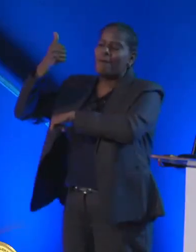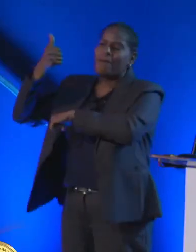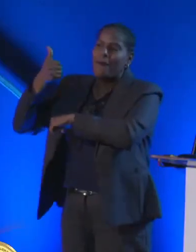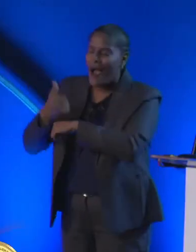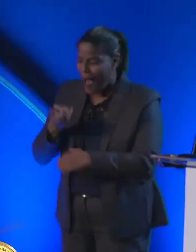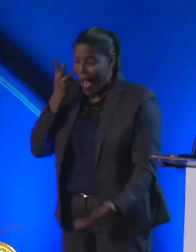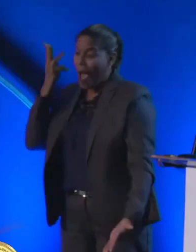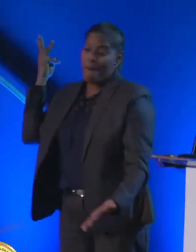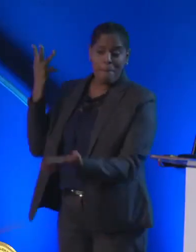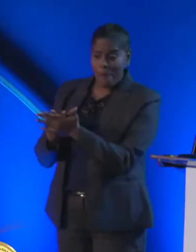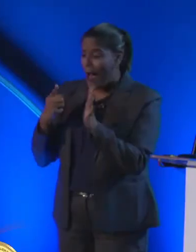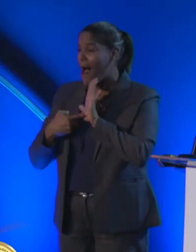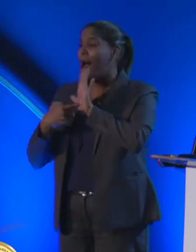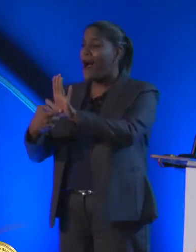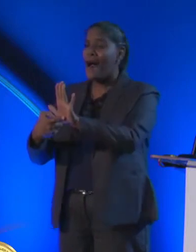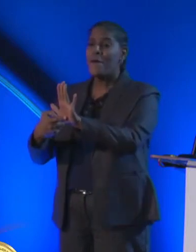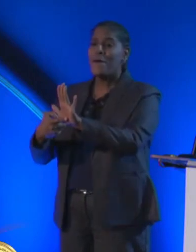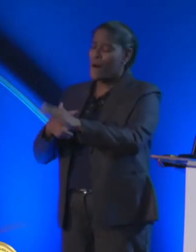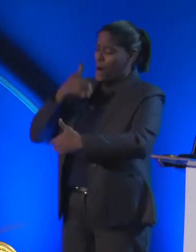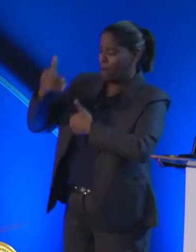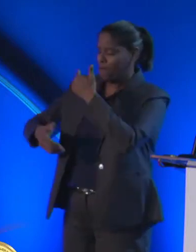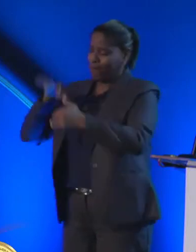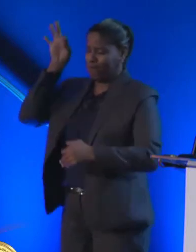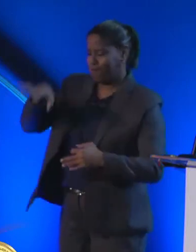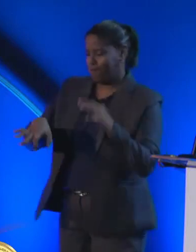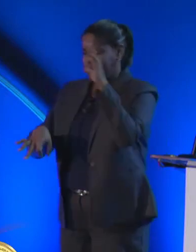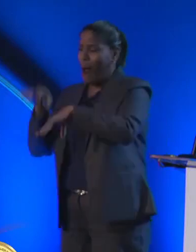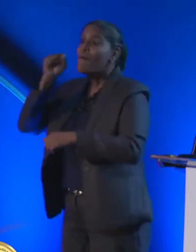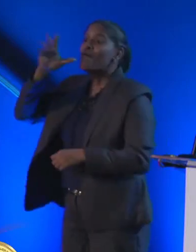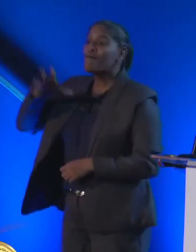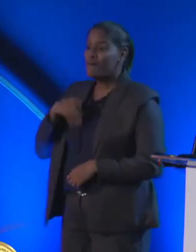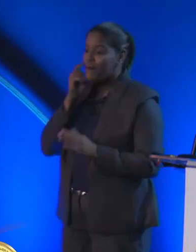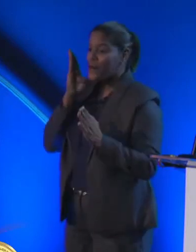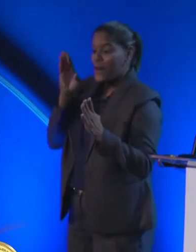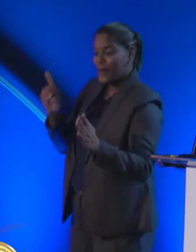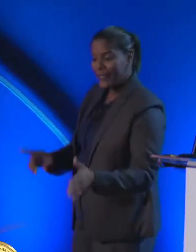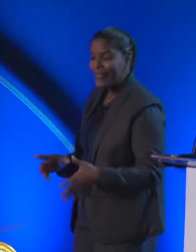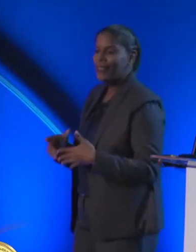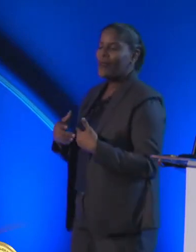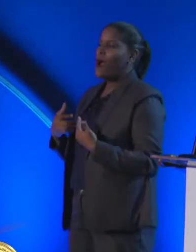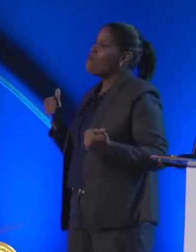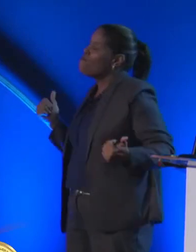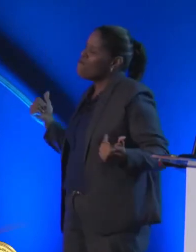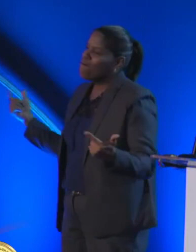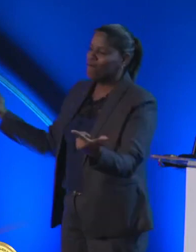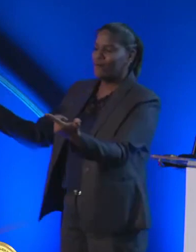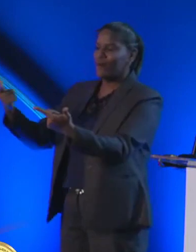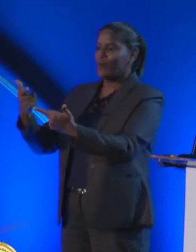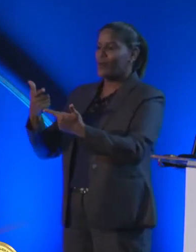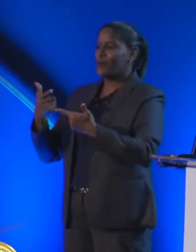testimonio fiel de los grandes aportes de las dominicanas a toda